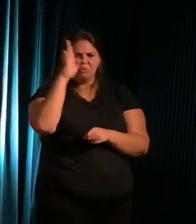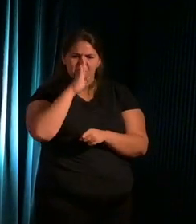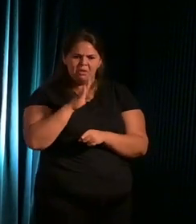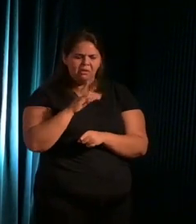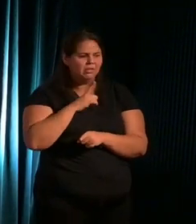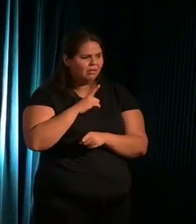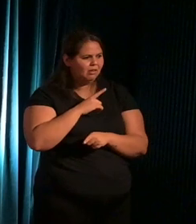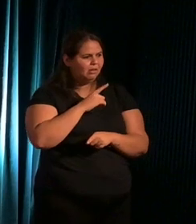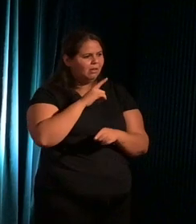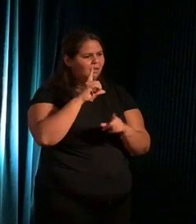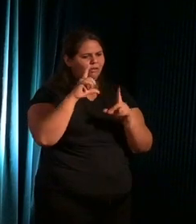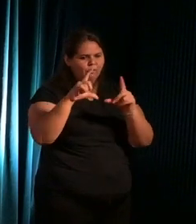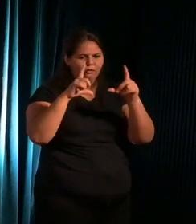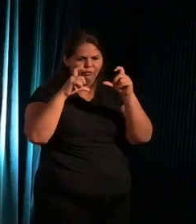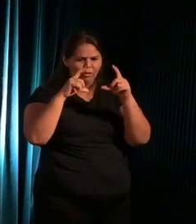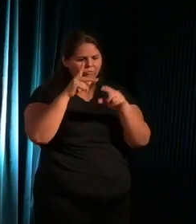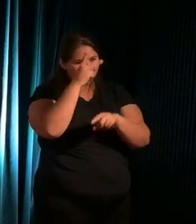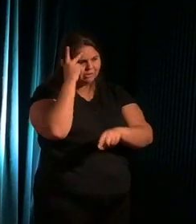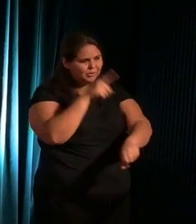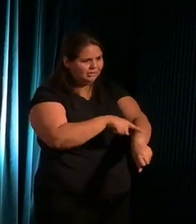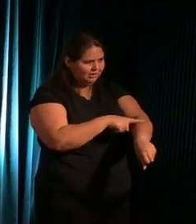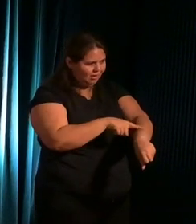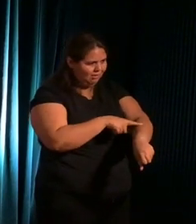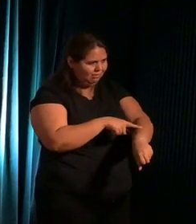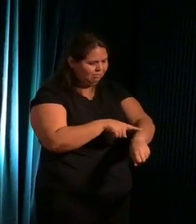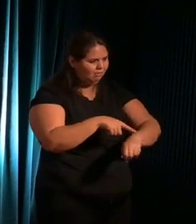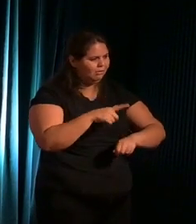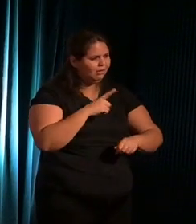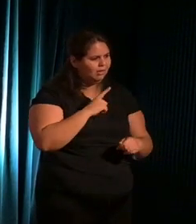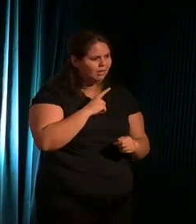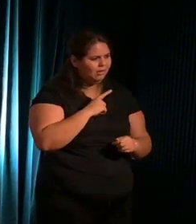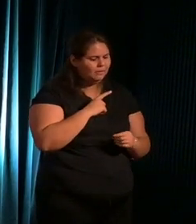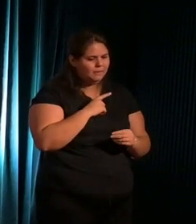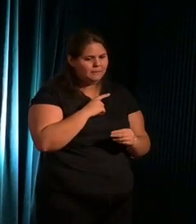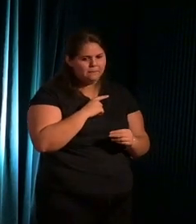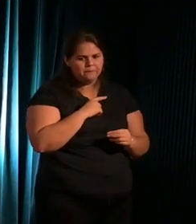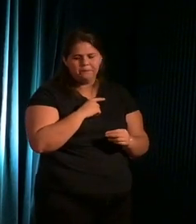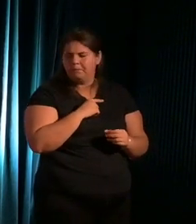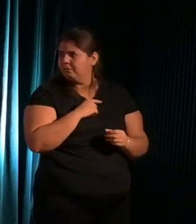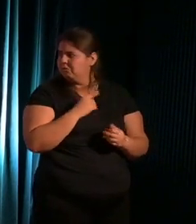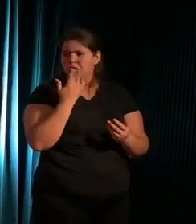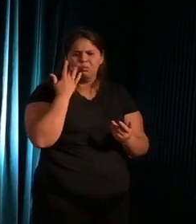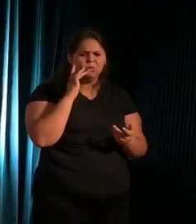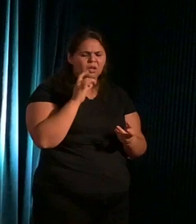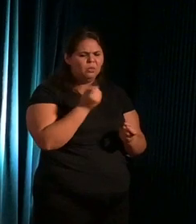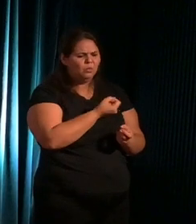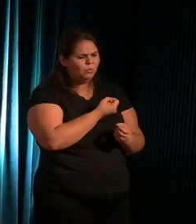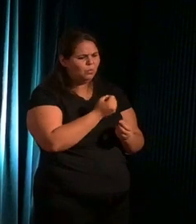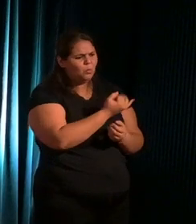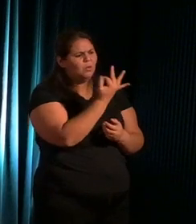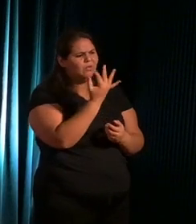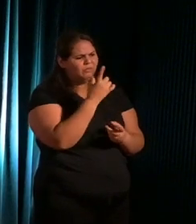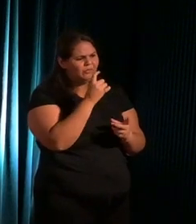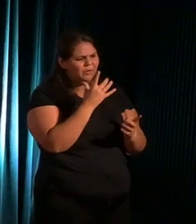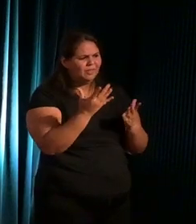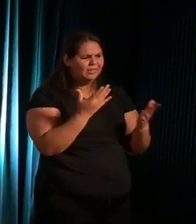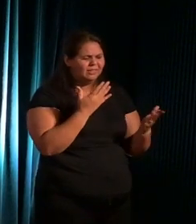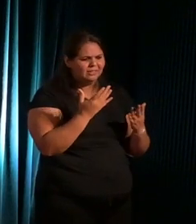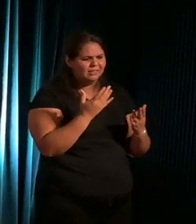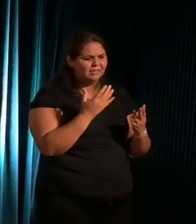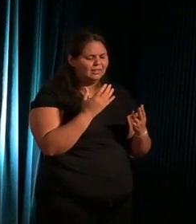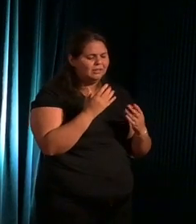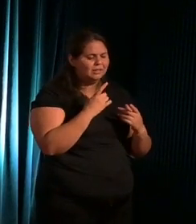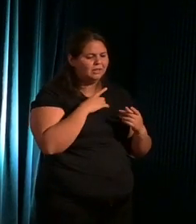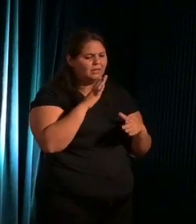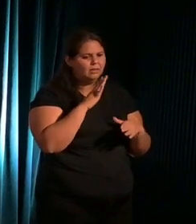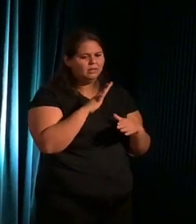de pessoas negras, possivelmente no número de itens, eu não sei, gostaria de perguntar para o Sérgio, para outras pessoas que talvez